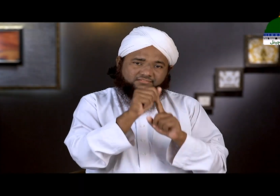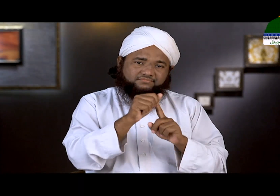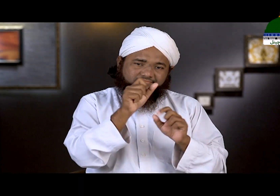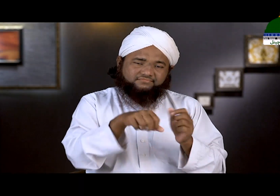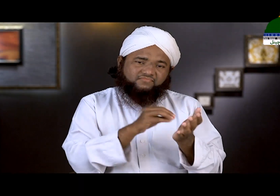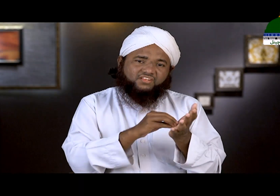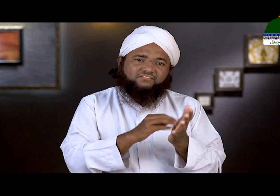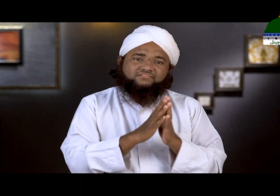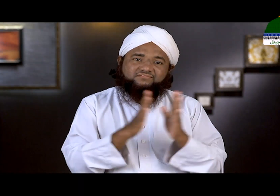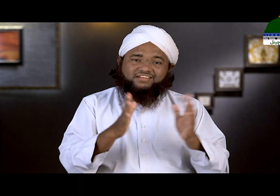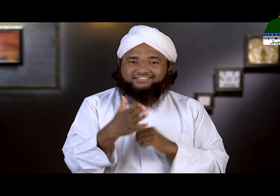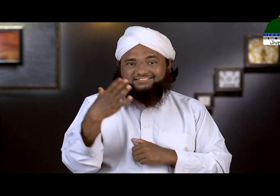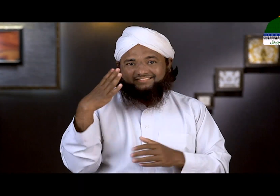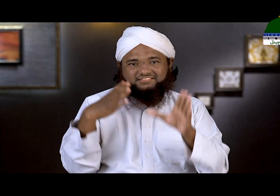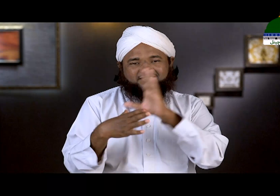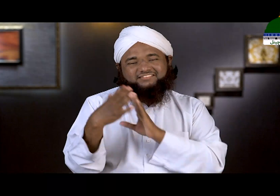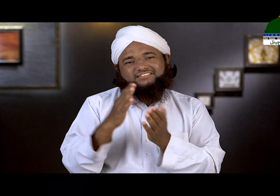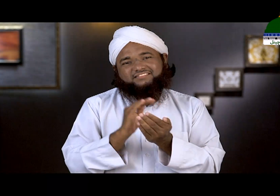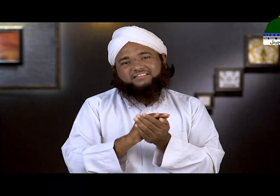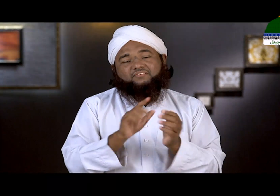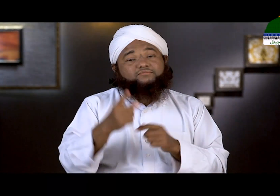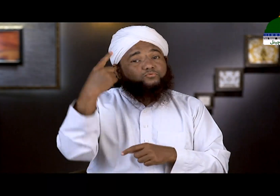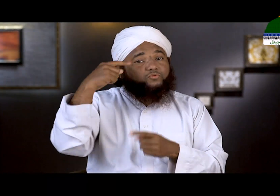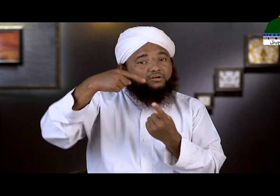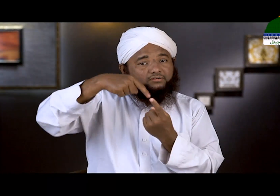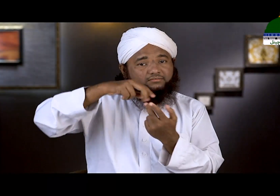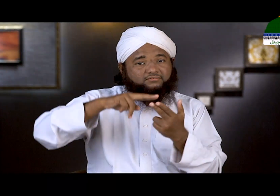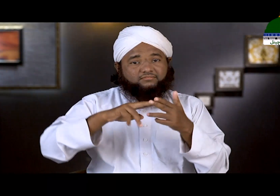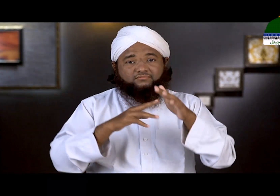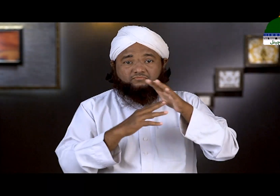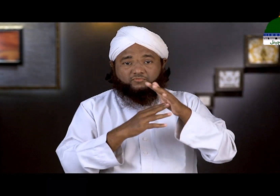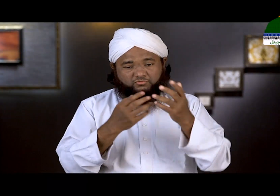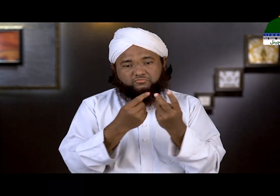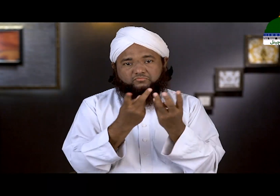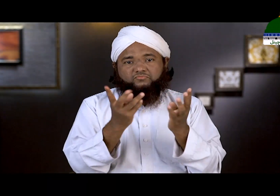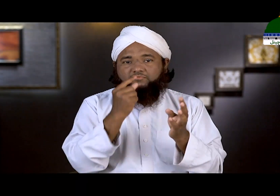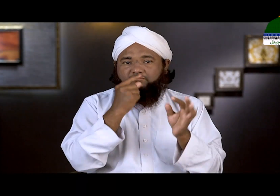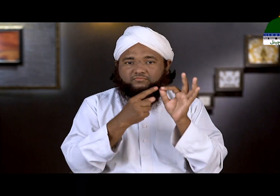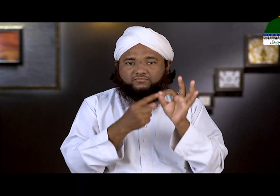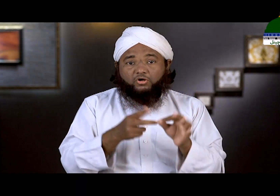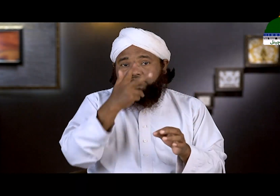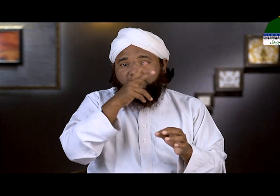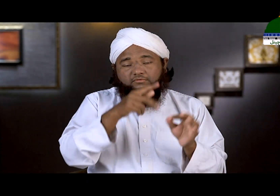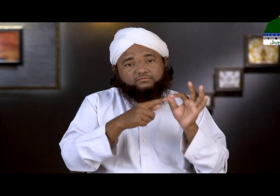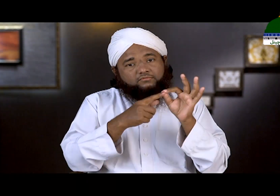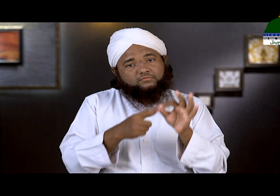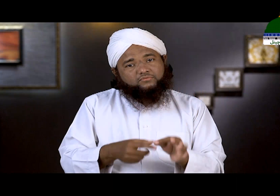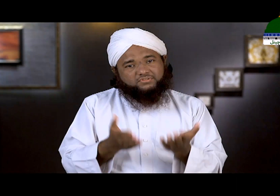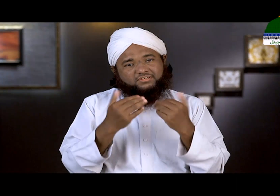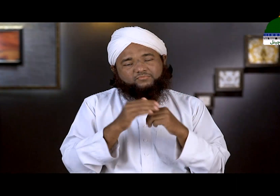الحمدللہ ہمارے بزرگان دین کثرت کے ساتھ نفل روزے رکھا کرتے تھے۔ آئیے ترغیب کے لیے دو حکایات سنتے ہیں۔ تاریخ بغداد